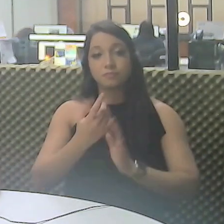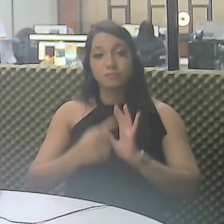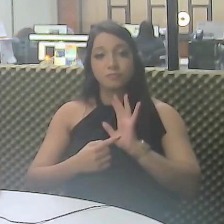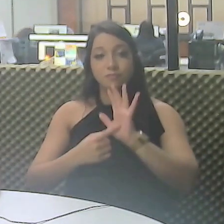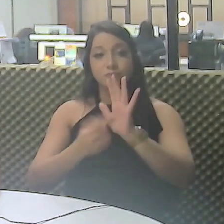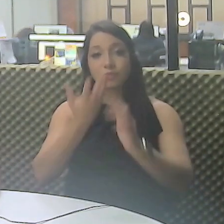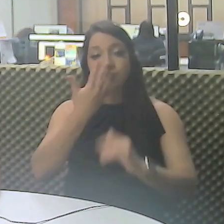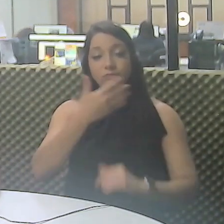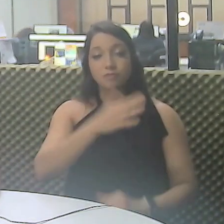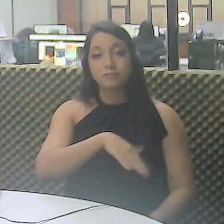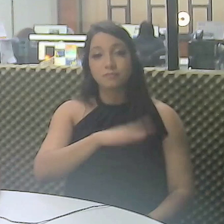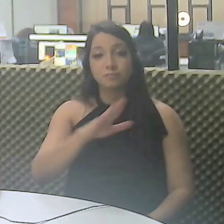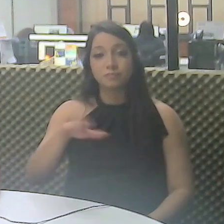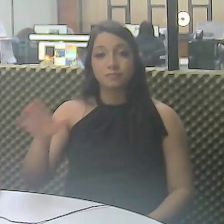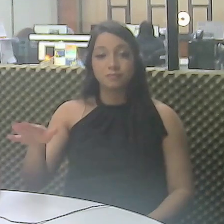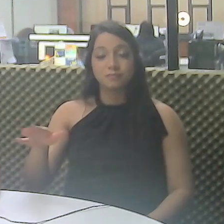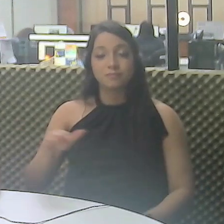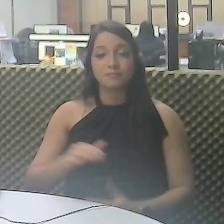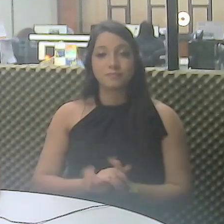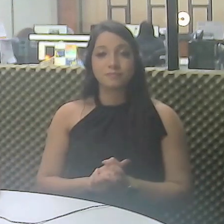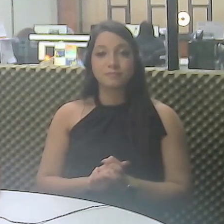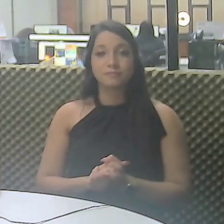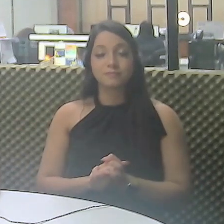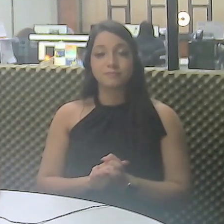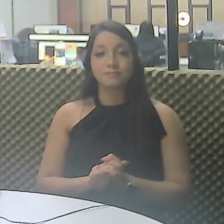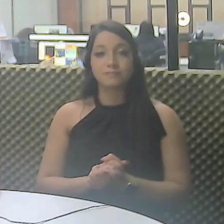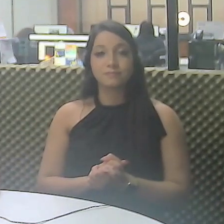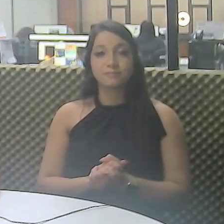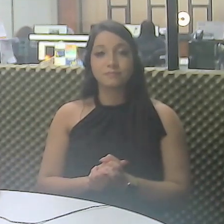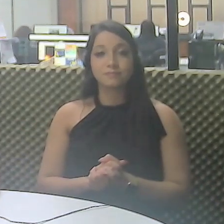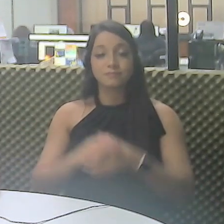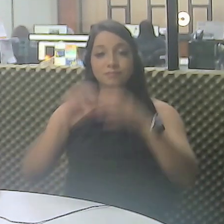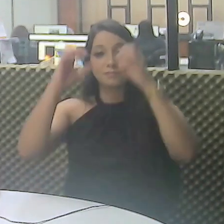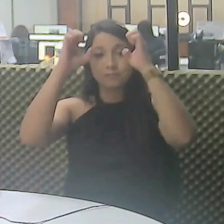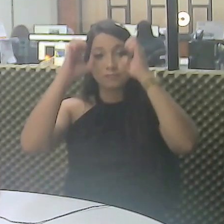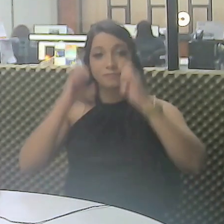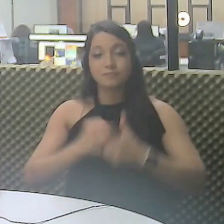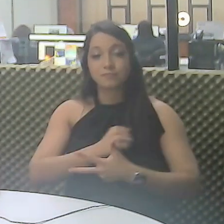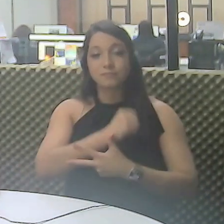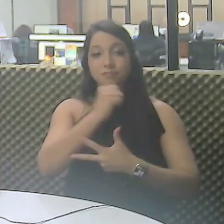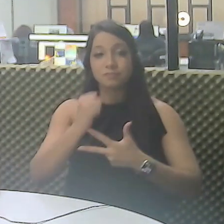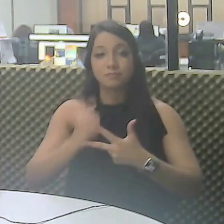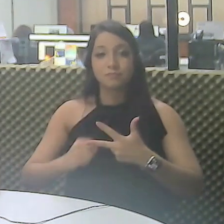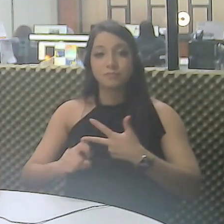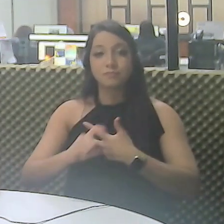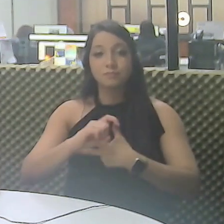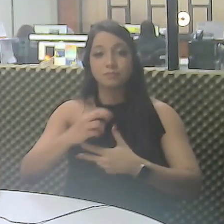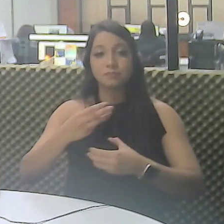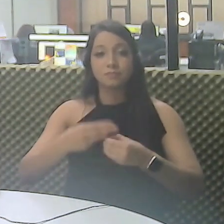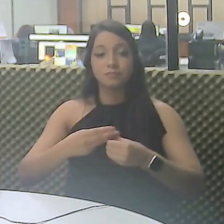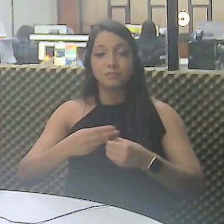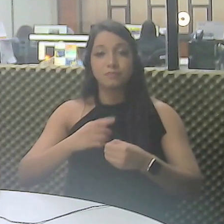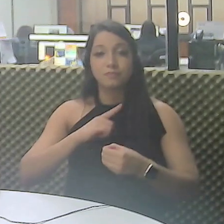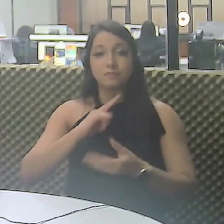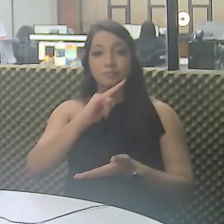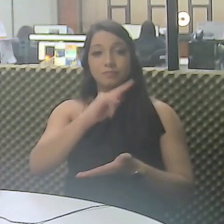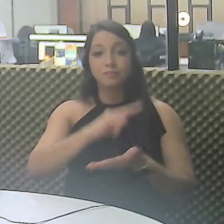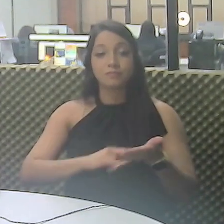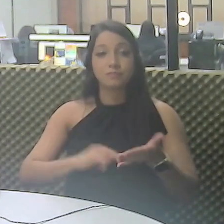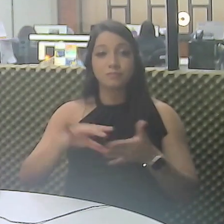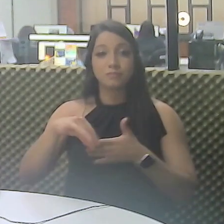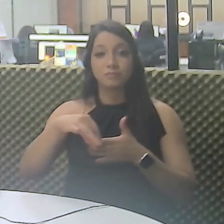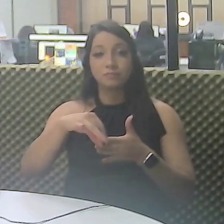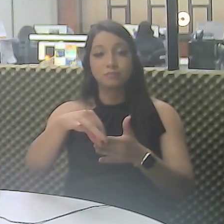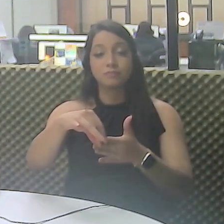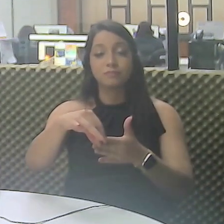as crianças. Este é que vale. Condutas éticas do Poder Executivo Municipal ganham documento